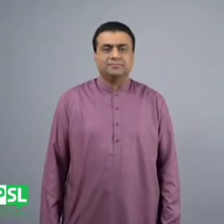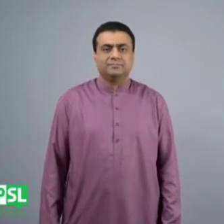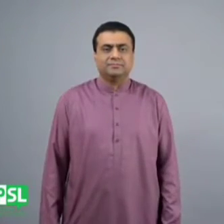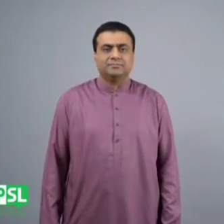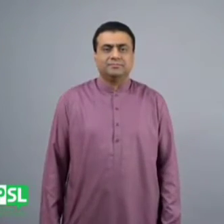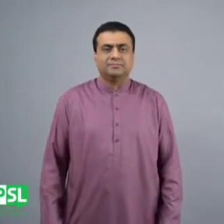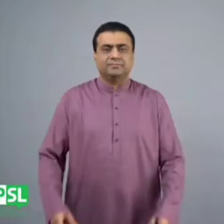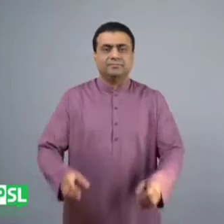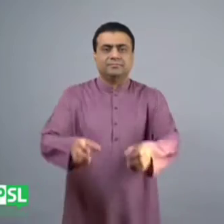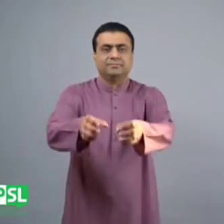अलमारी.